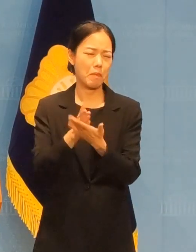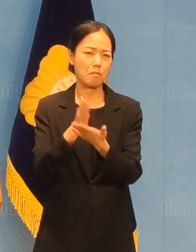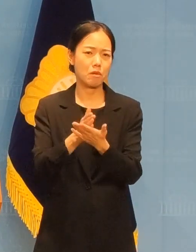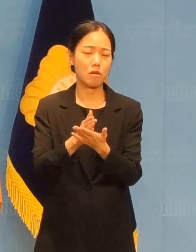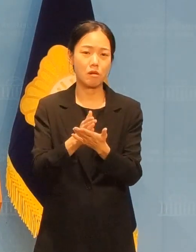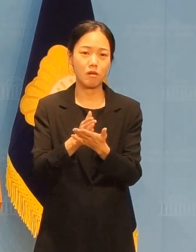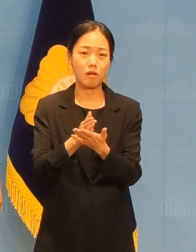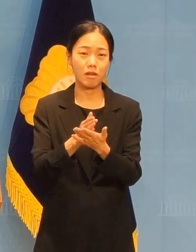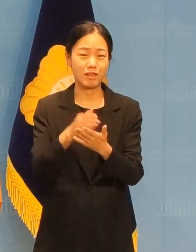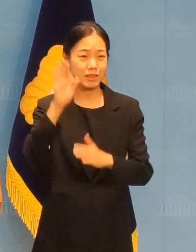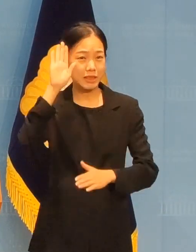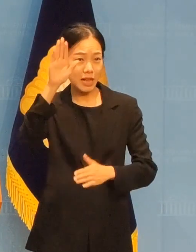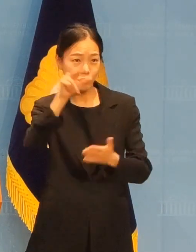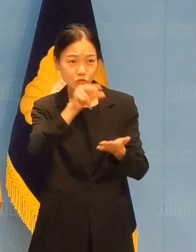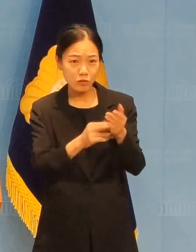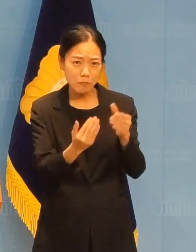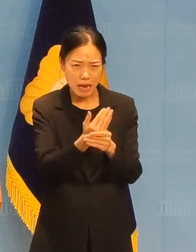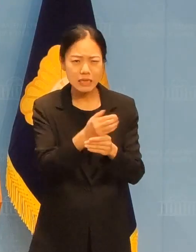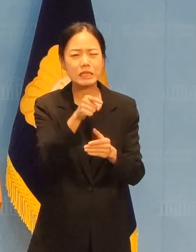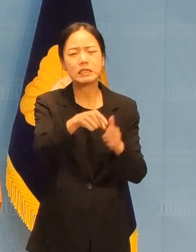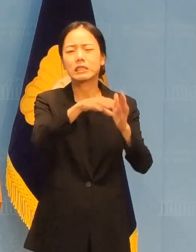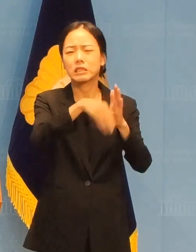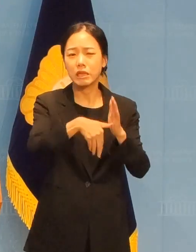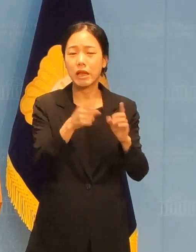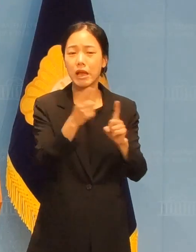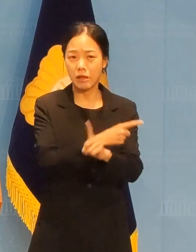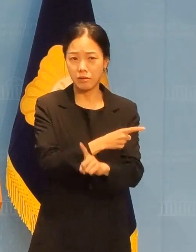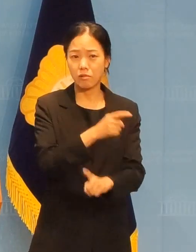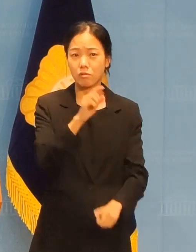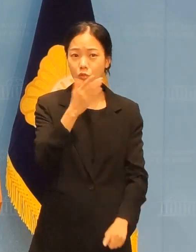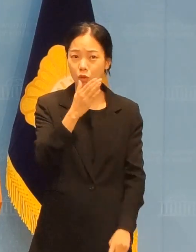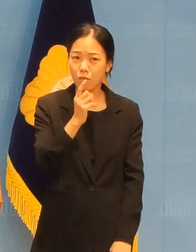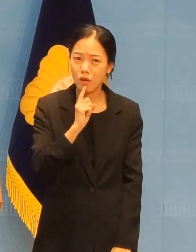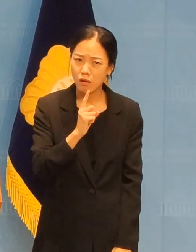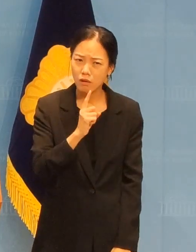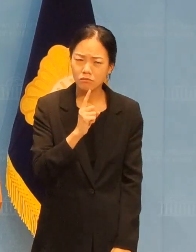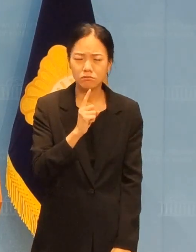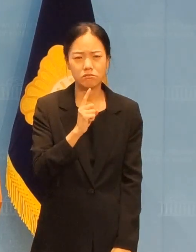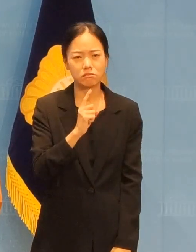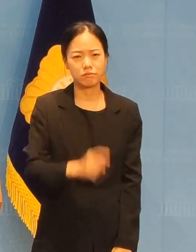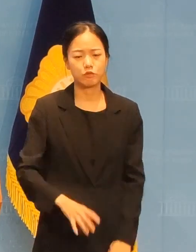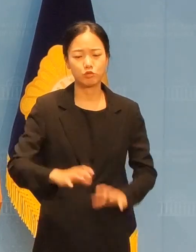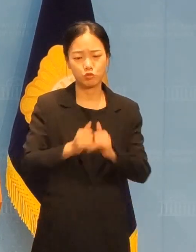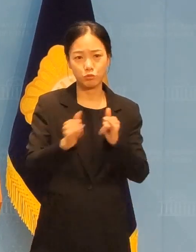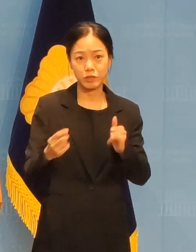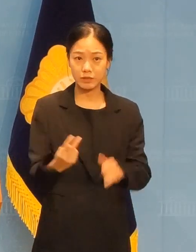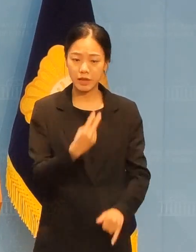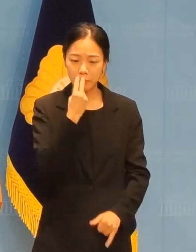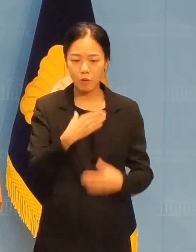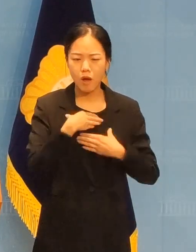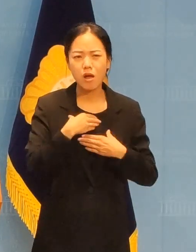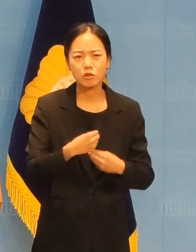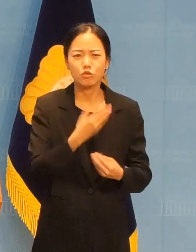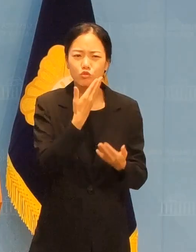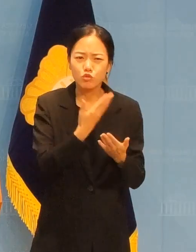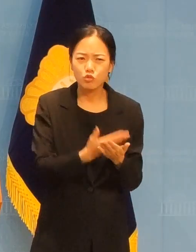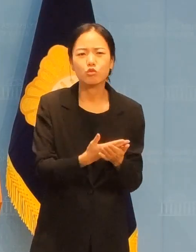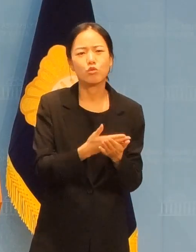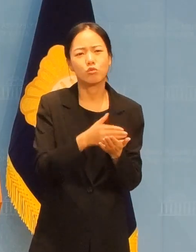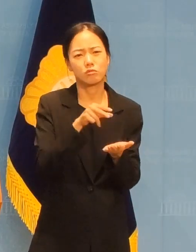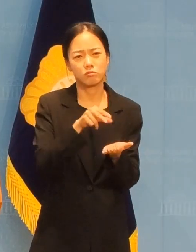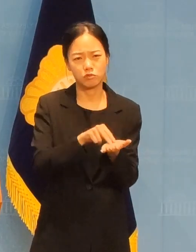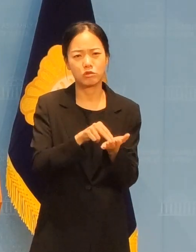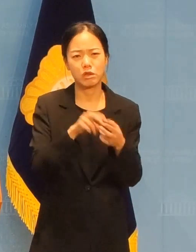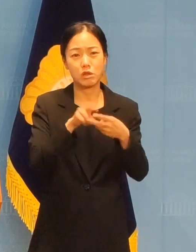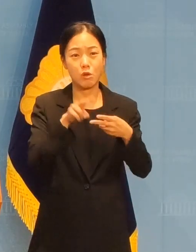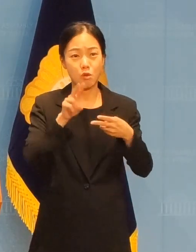생기면 나중에 고치면 된다는 무책임으로 일관하고 있습니다. 국민의 생명과 안전이 걸린 형사사법 제도를